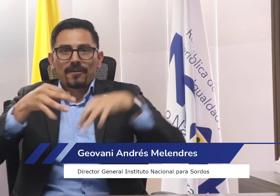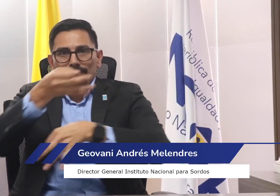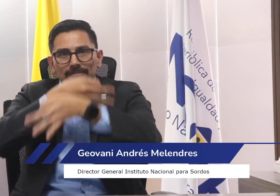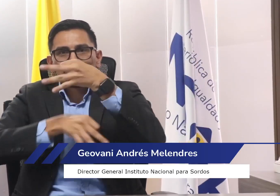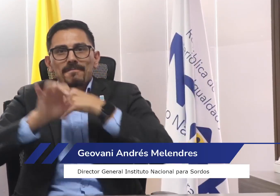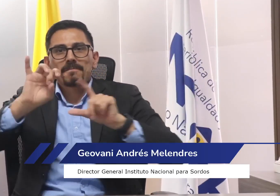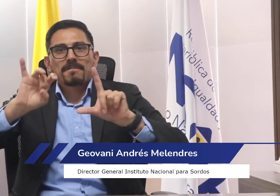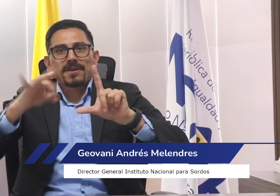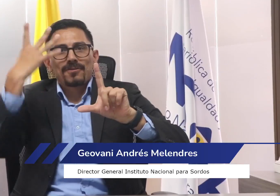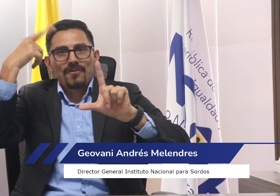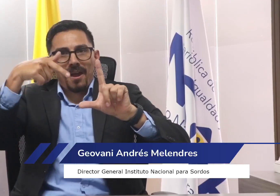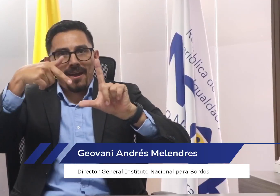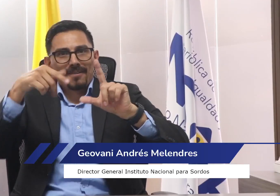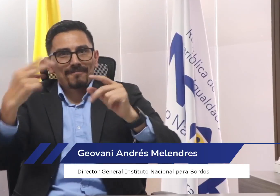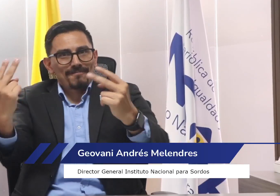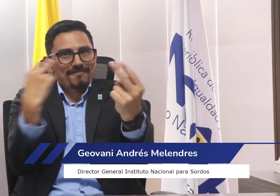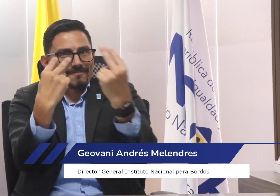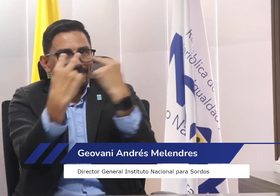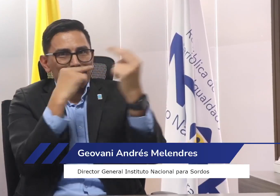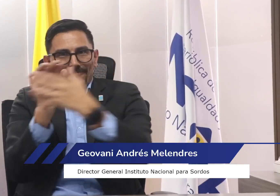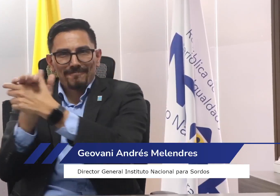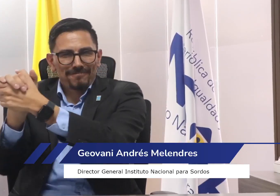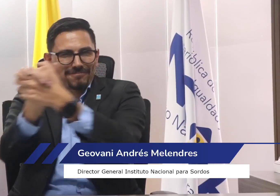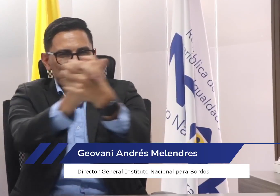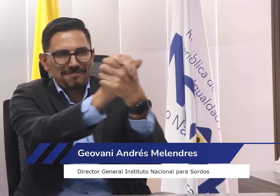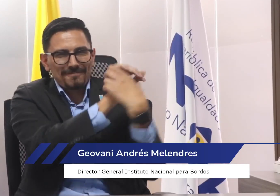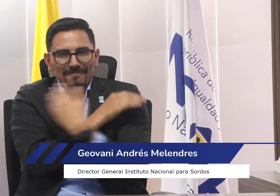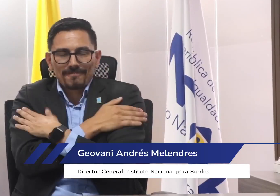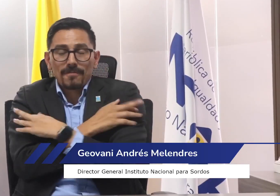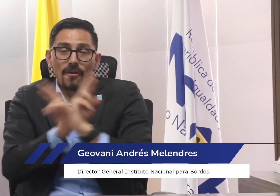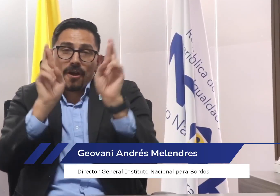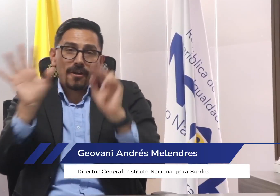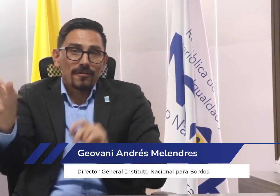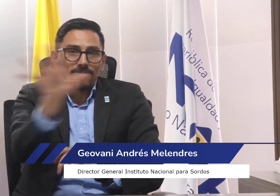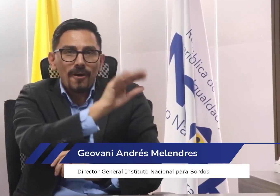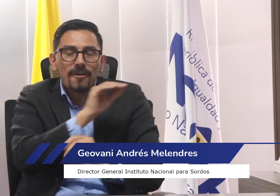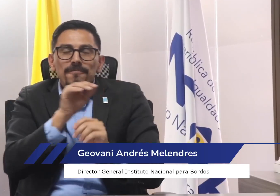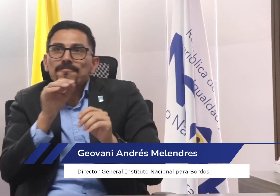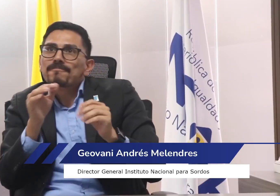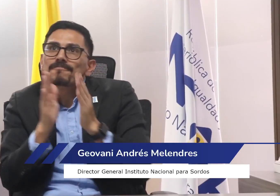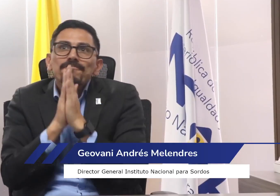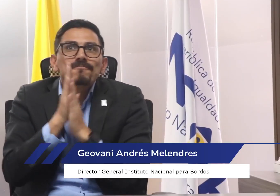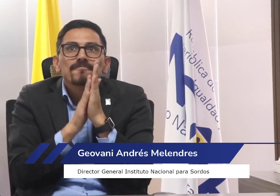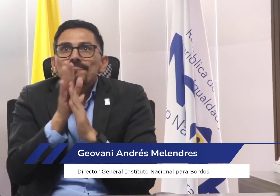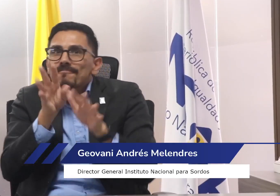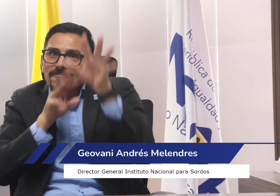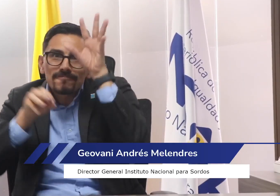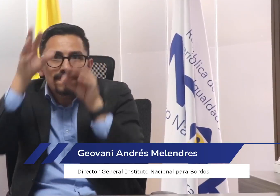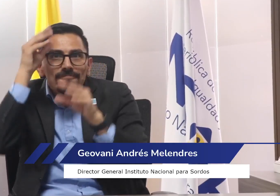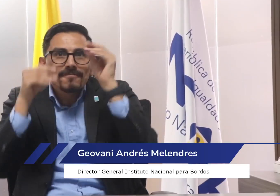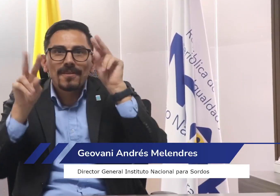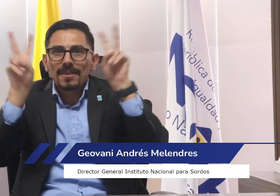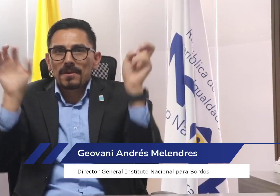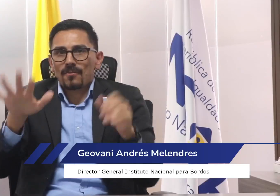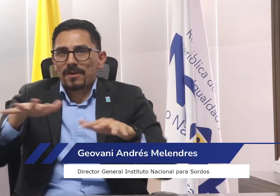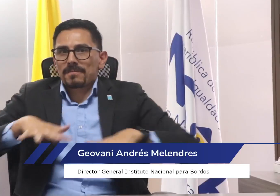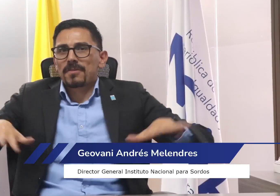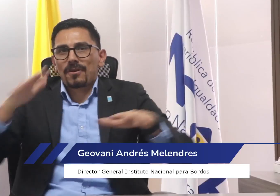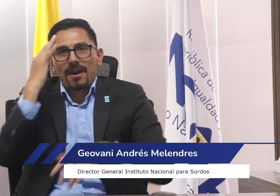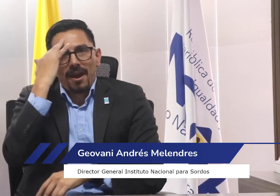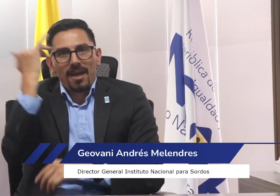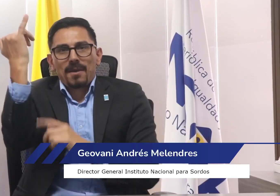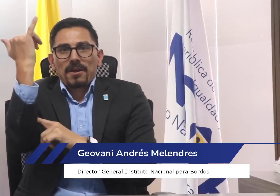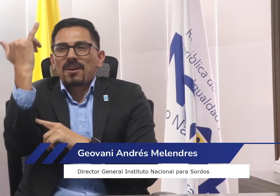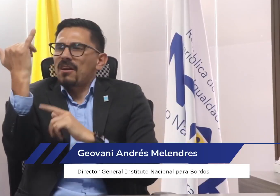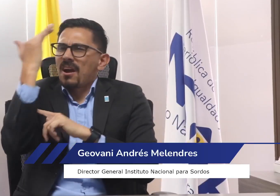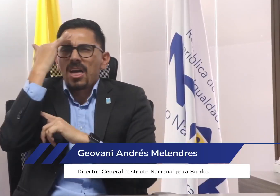Hola a todas las personas que nos acompañan en esta transmisión. Nos encontramos hoy en este evento que se realiza a través de la virtualidad, así que